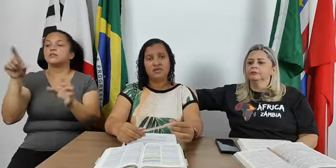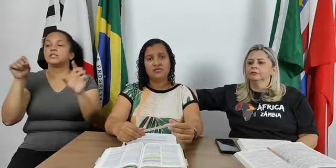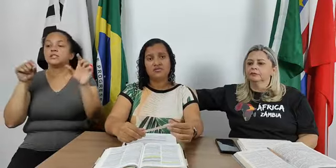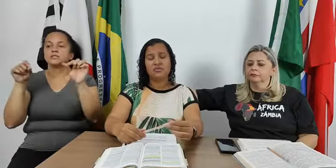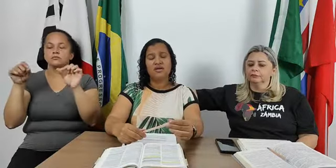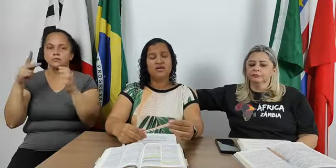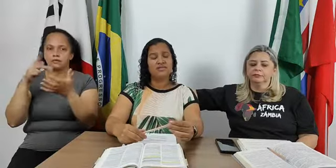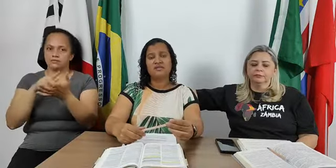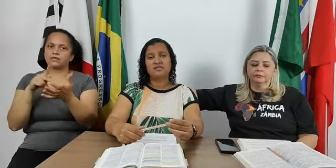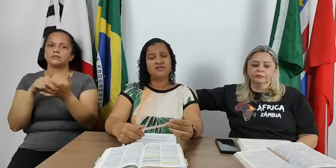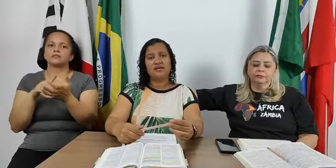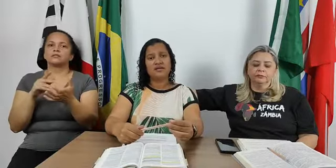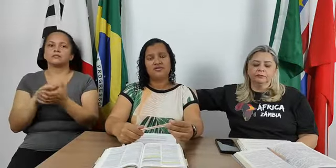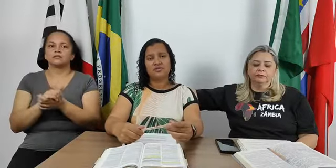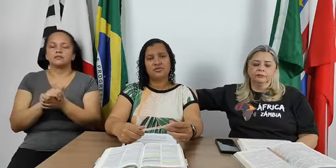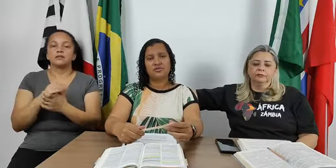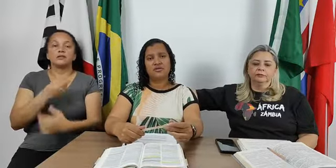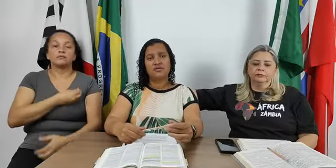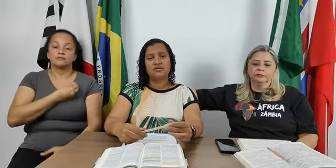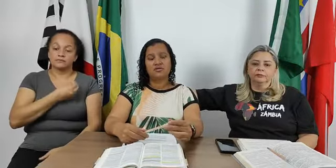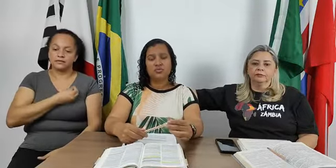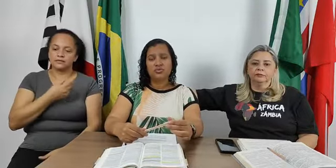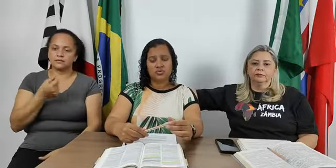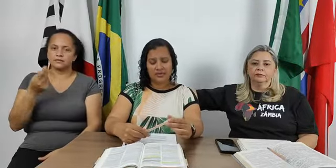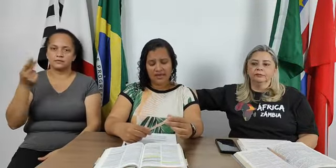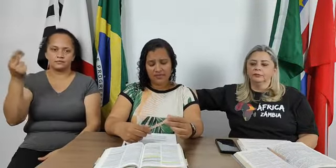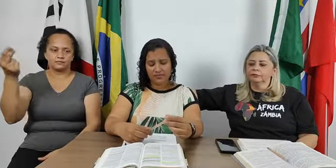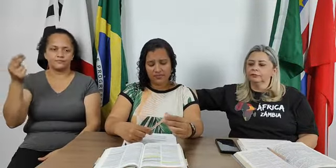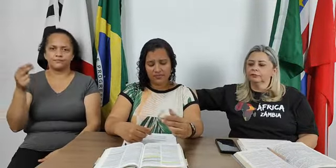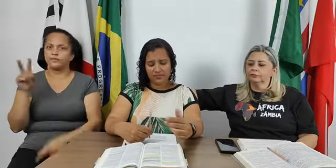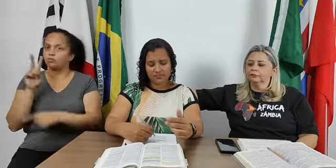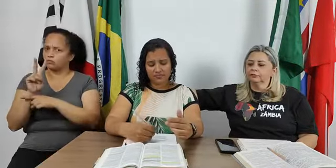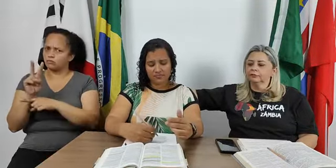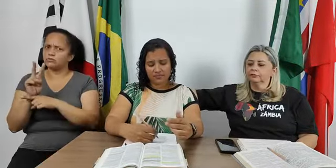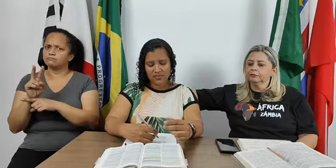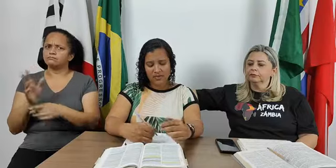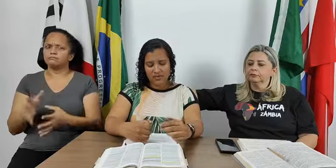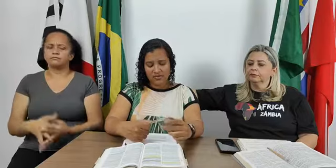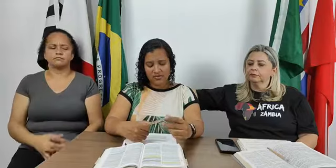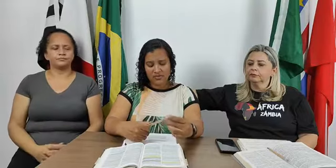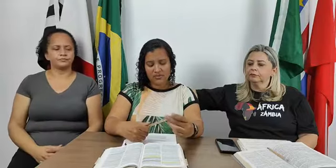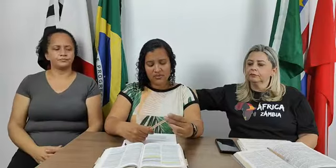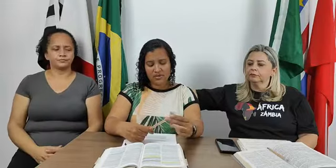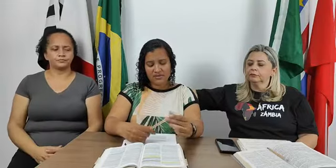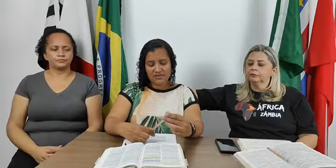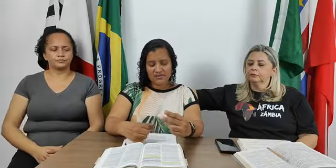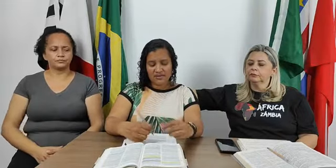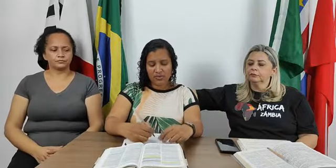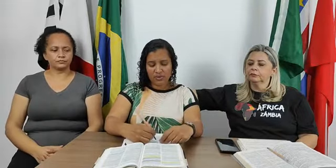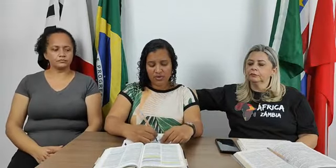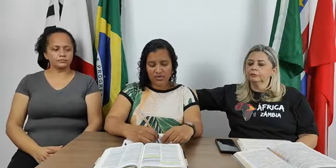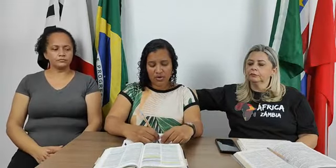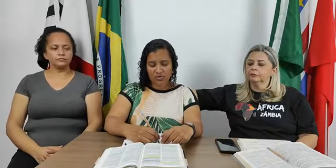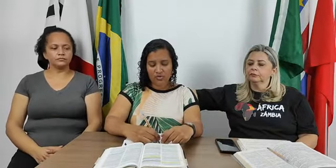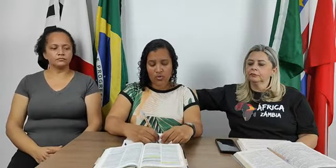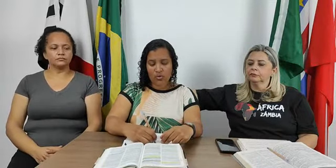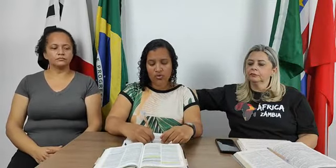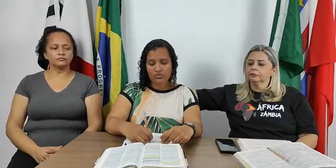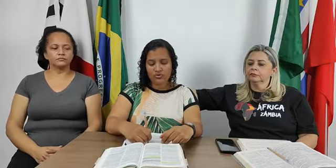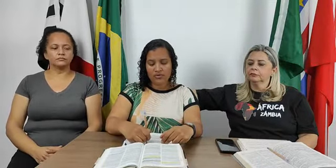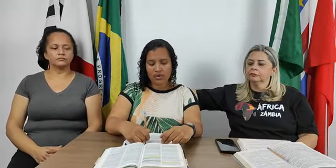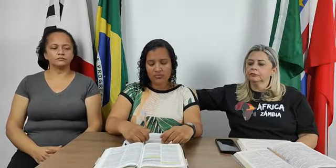ele mesmo essa eternidade. Então, muito cuidado. Jesus também intercedeu para que